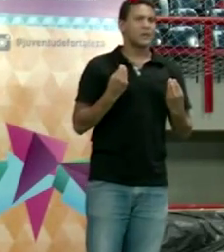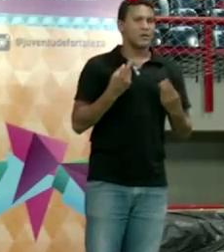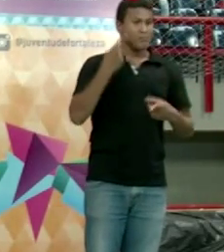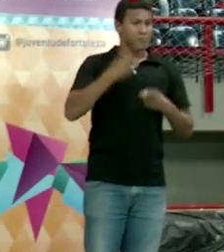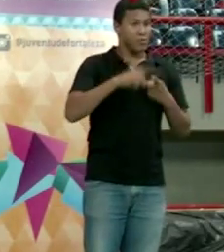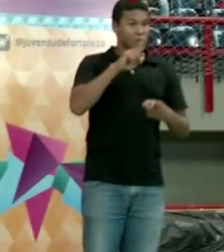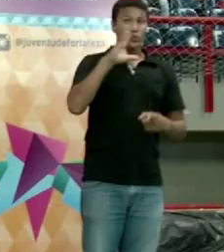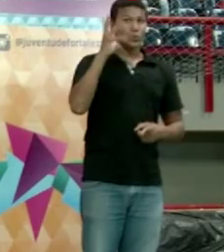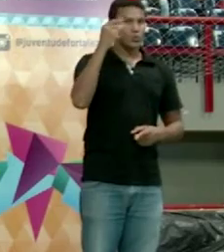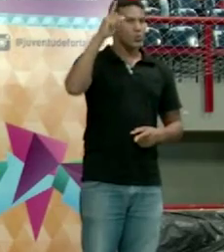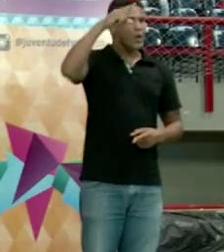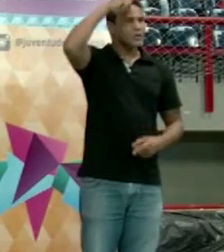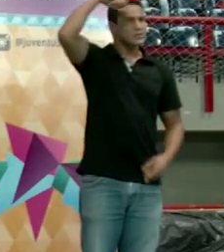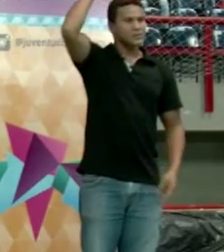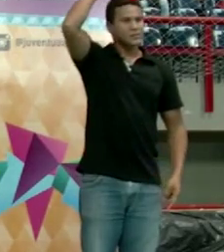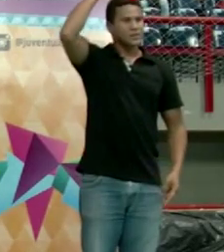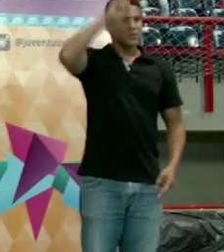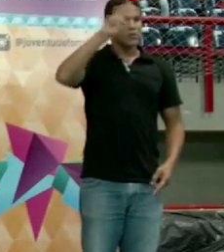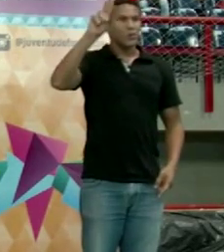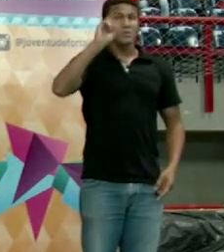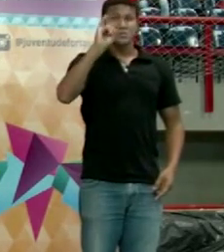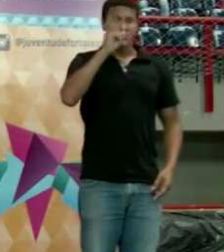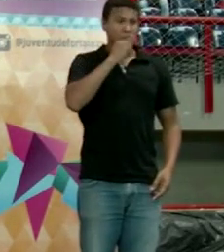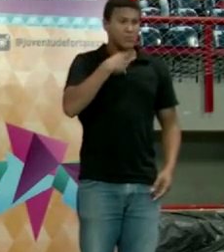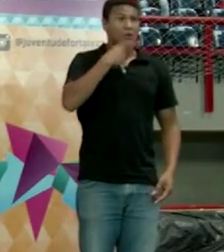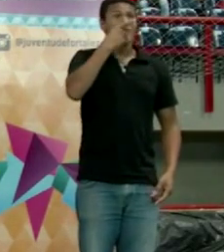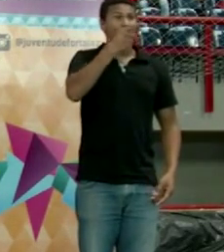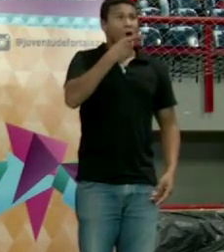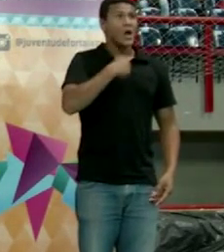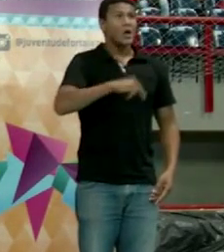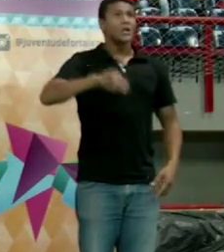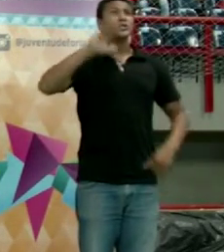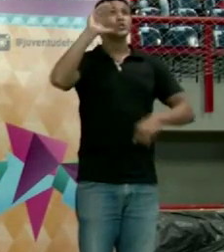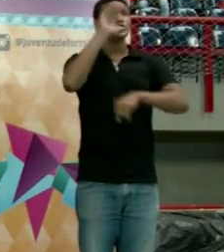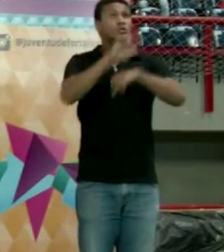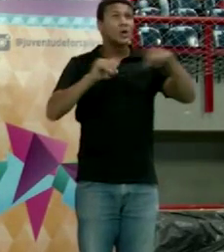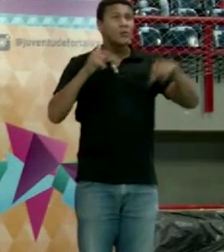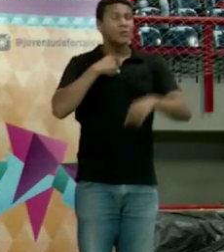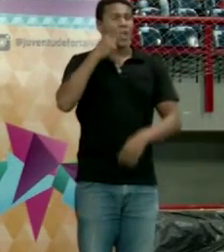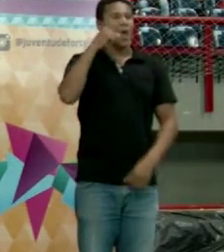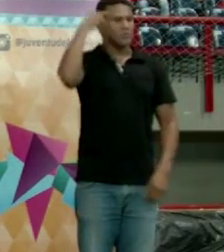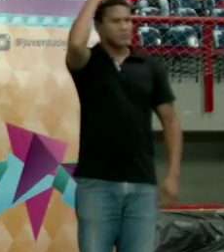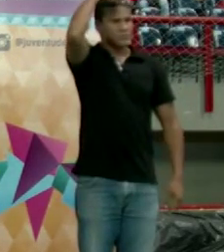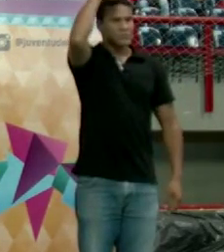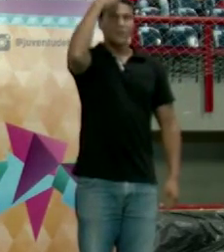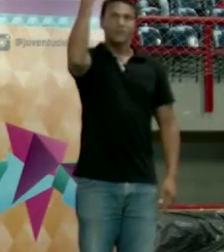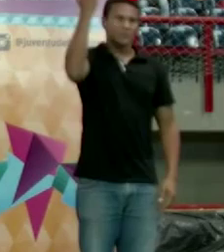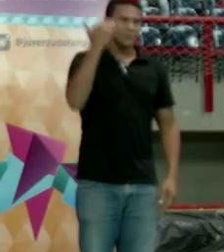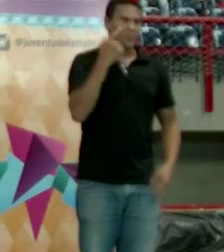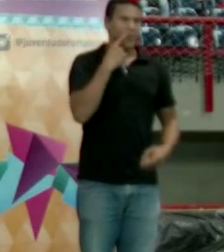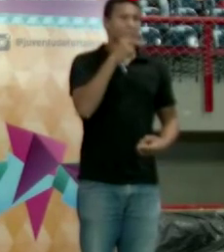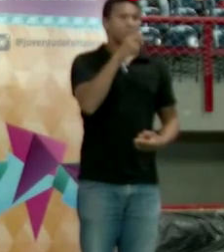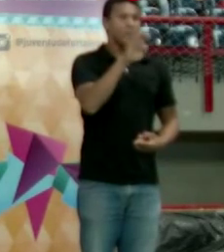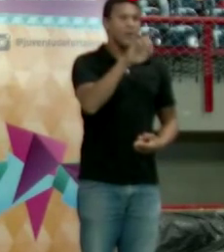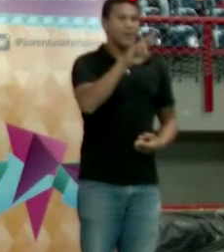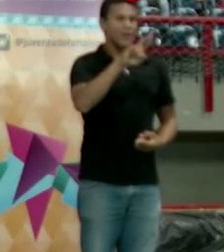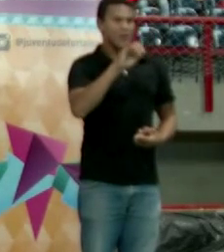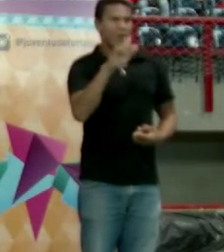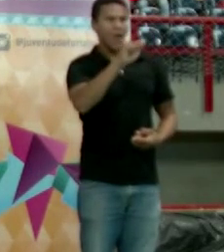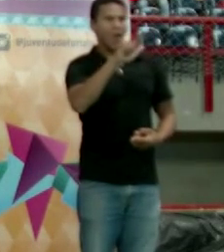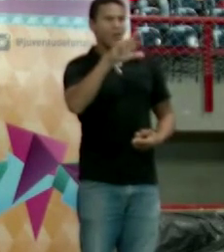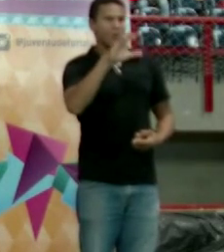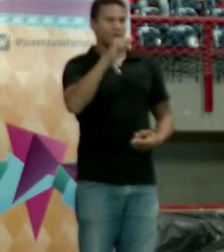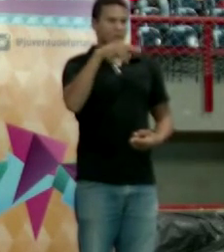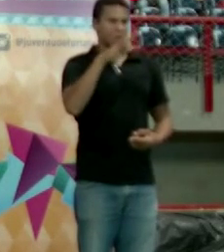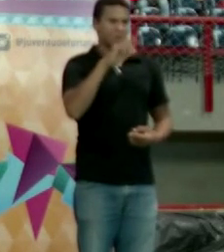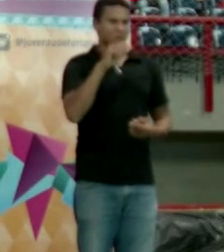nomes de santos, quando evocados, pudessem chamar esses santos. Pedro de Alcântara,